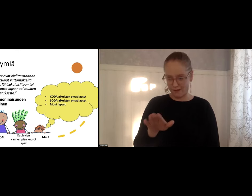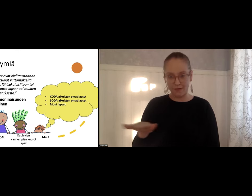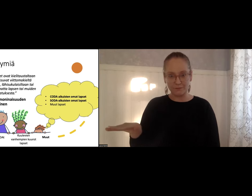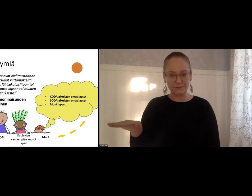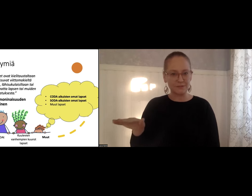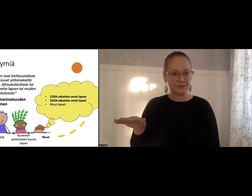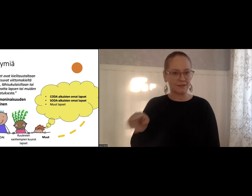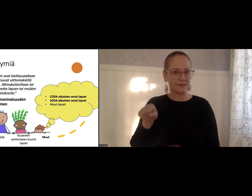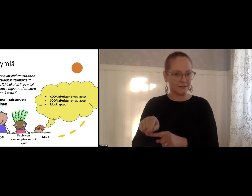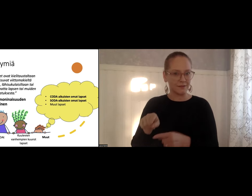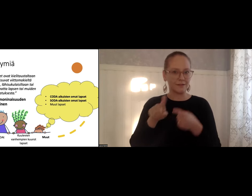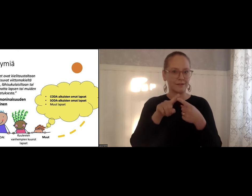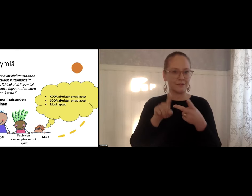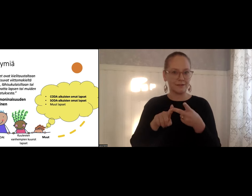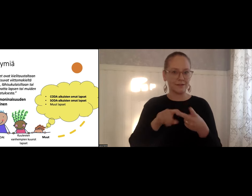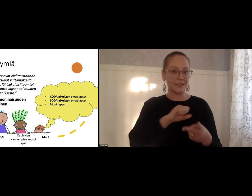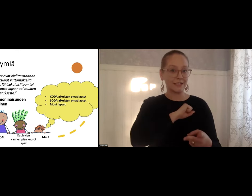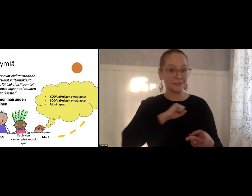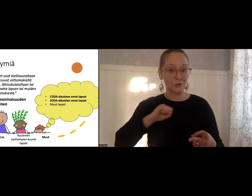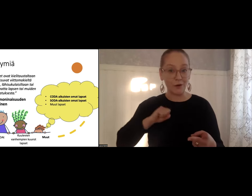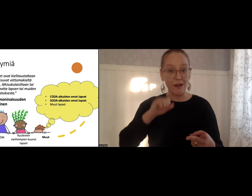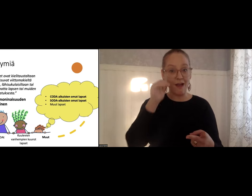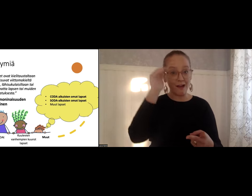koda-aikuisten kuulevia lapsia esimerkiksi,